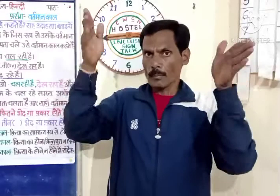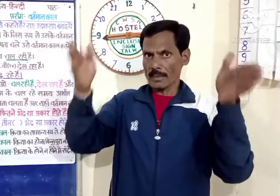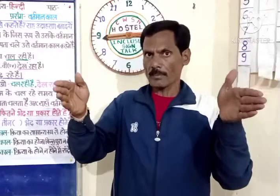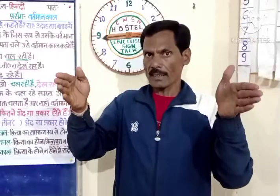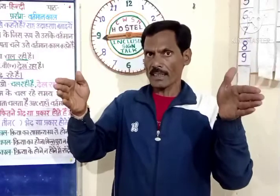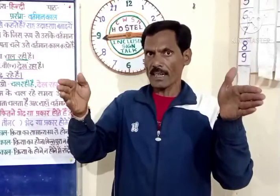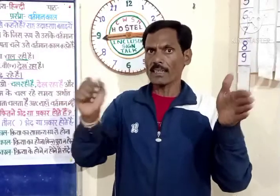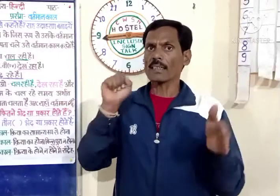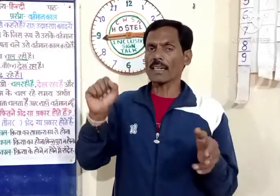वर्तमान काल के